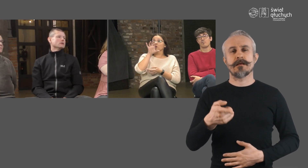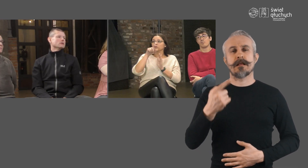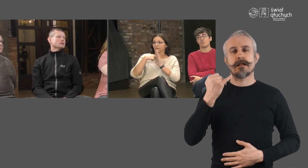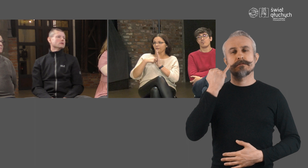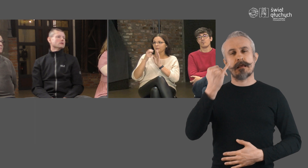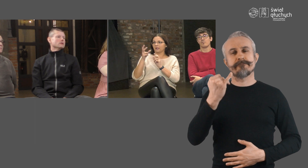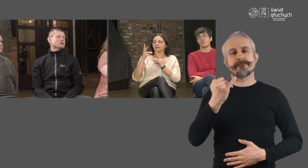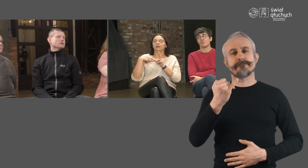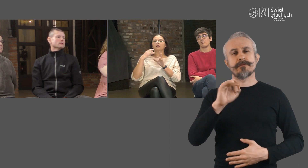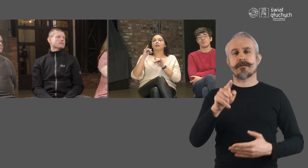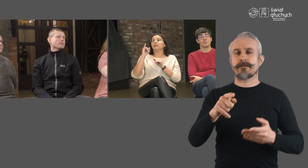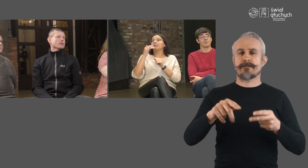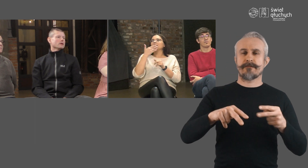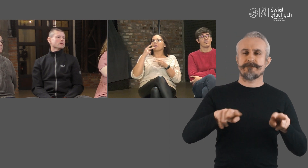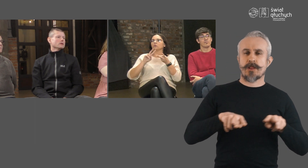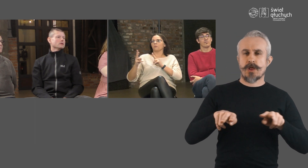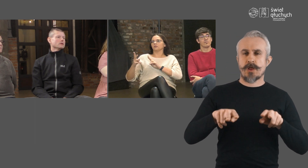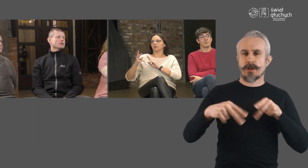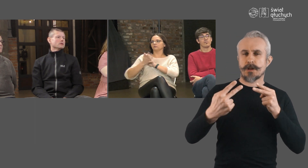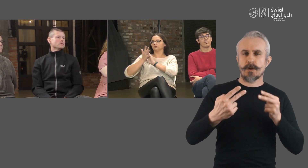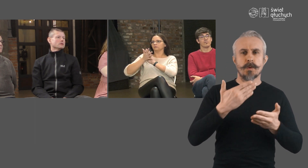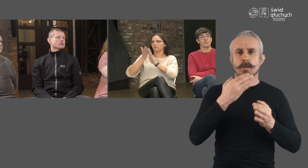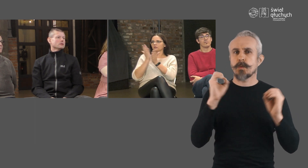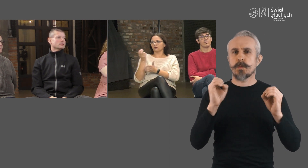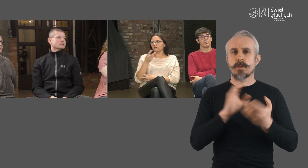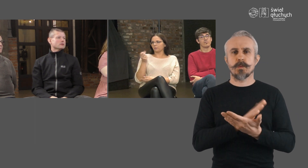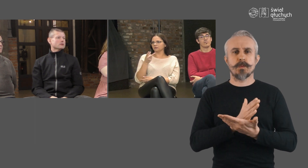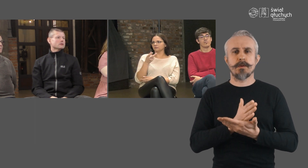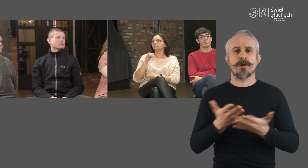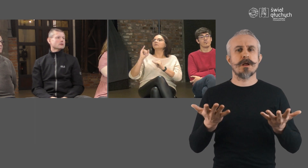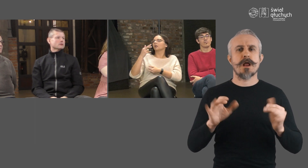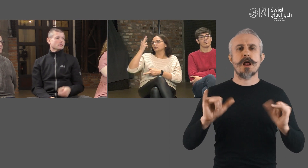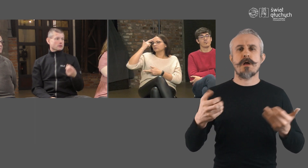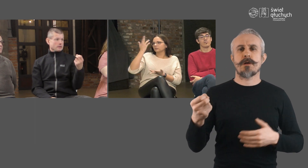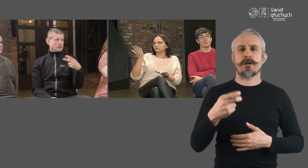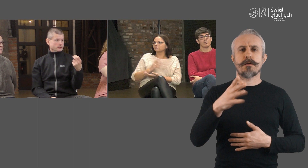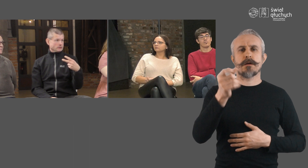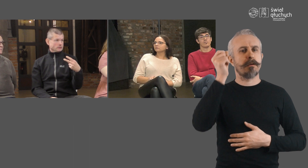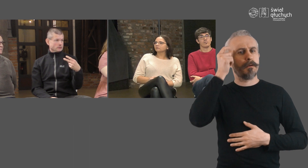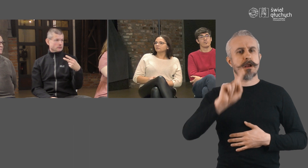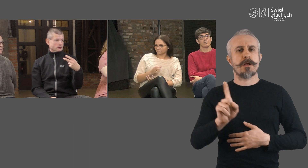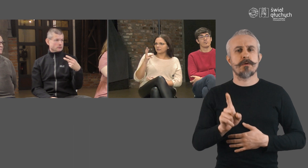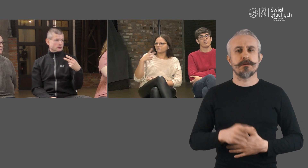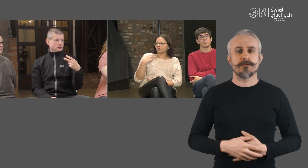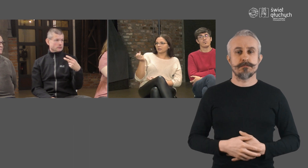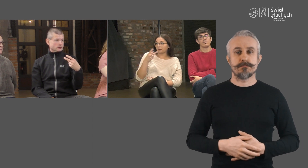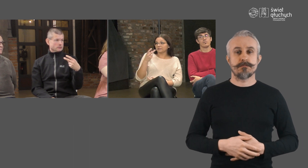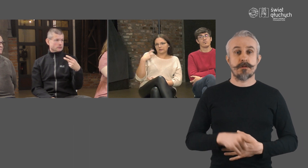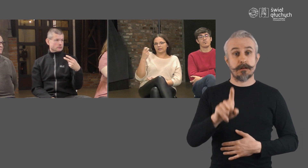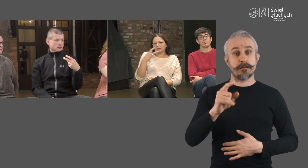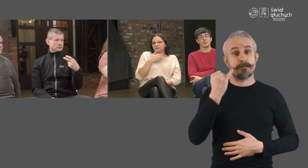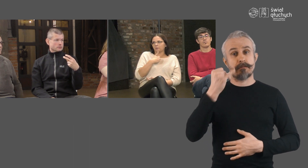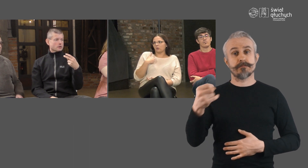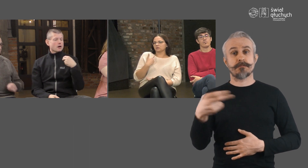Mam na przykład, jeżeli oglądasz film i nie ma tłumacza języka migowego, są napisy. Jak ty to rozumiesz?